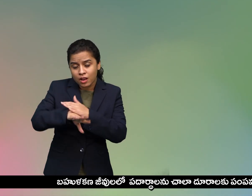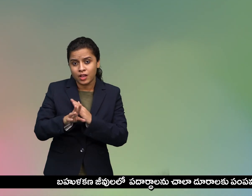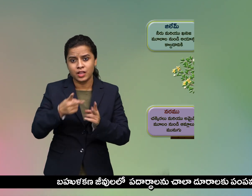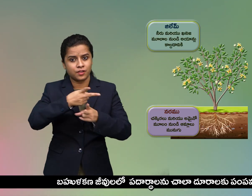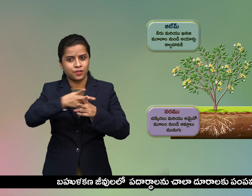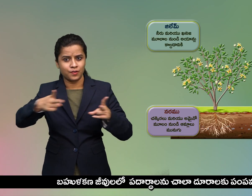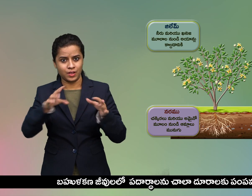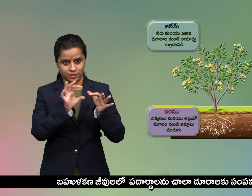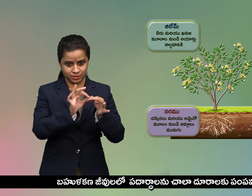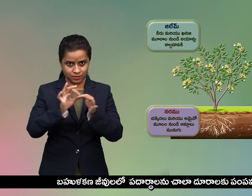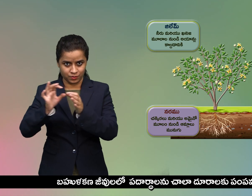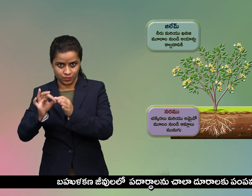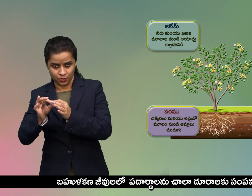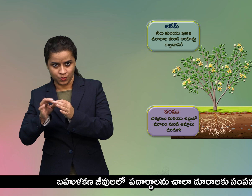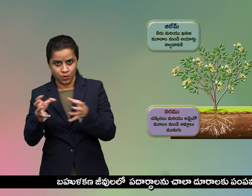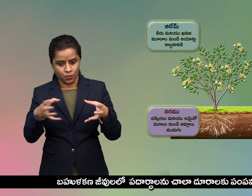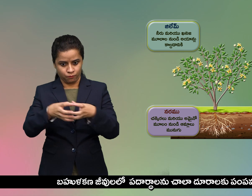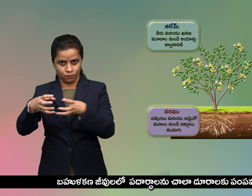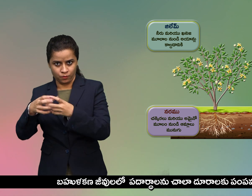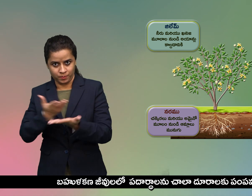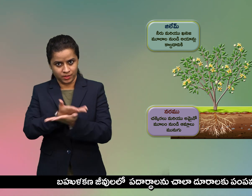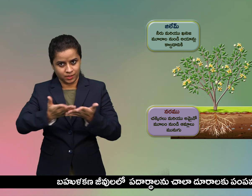పదార్థాలను చాలా దూరాలకు పంపవలసి ఉంటుంది.